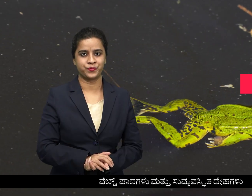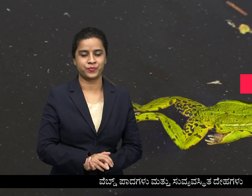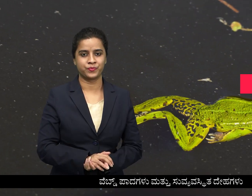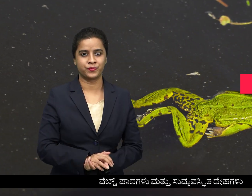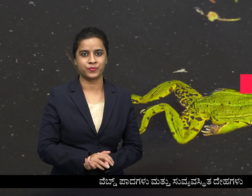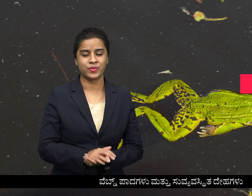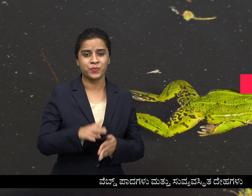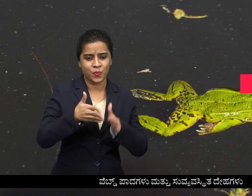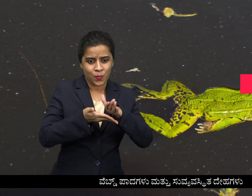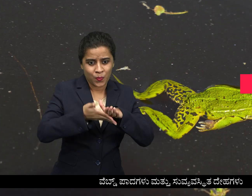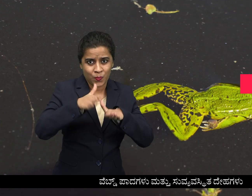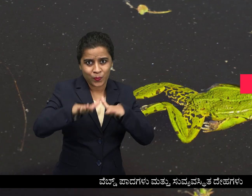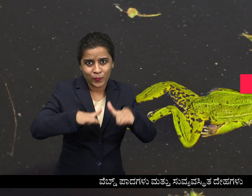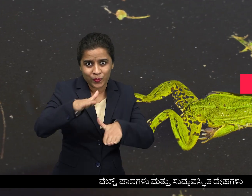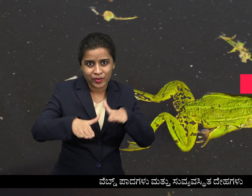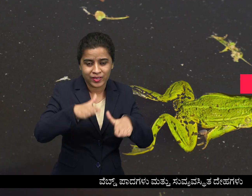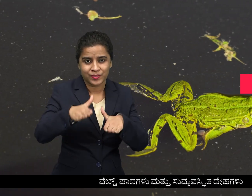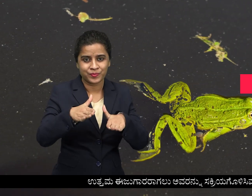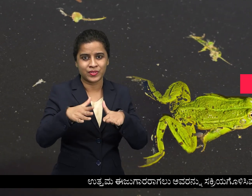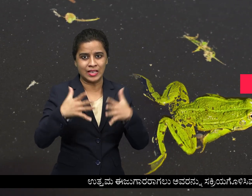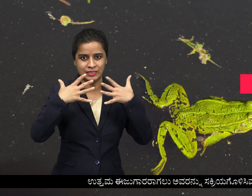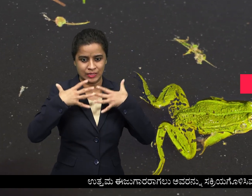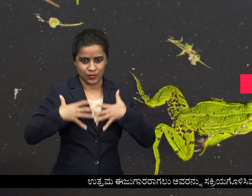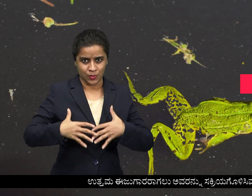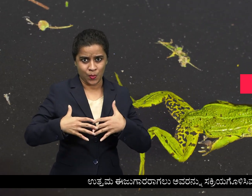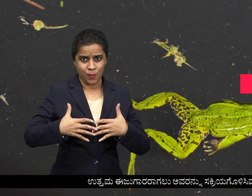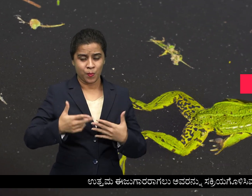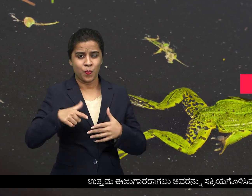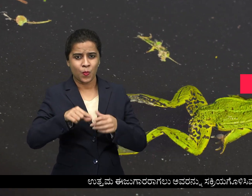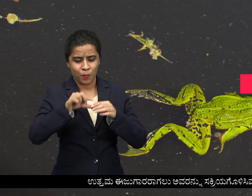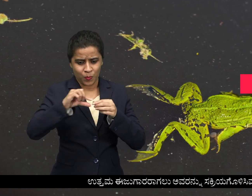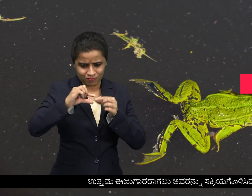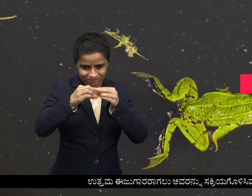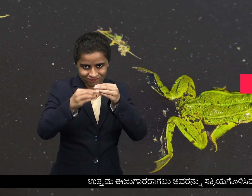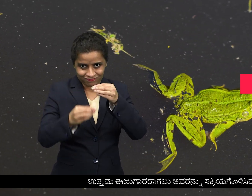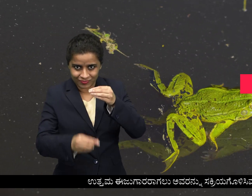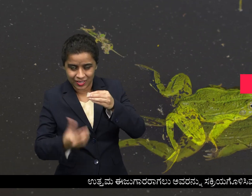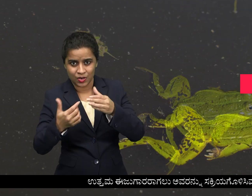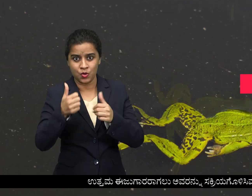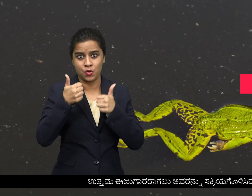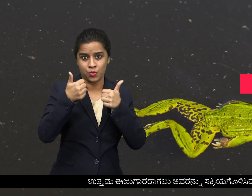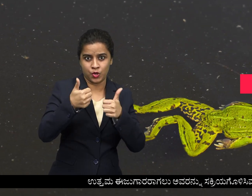ವೆಬ್ಡ್ ಪಾದಗಳು ಮತ್ತು ಸುವ್ಯವಸ್ಥಿತ ದೇಹಗಳು ಉತ್ತಮ ಈಜುಗಾರರಾಗಲು ಅವರನ್ನ ಸಕ್ರಿಯಗೊಳಿಸಿವೆ.